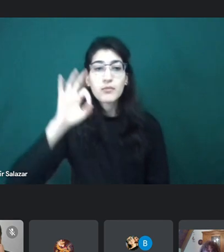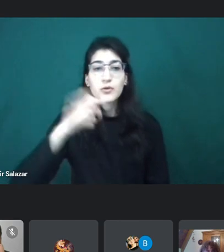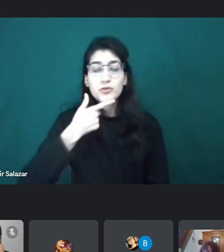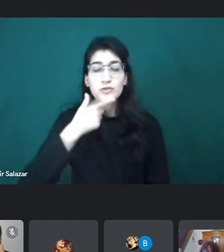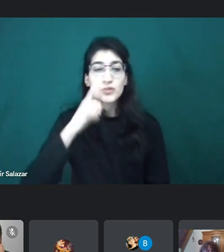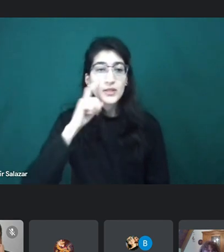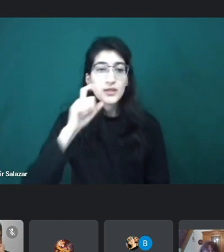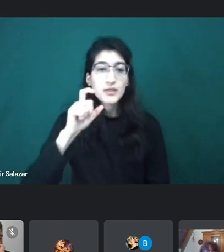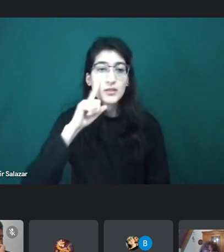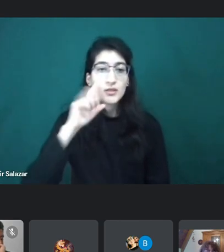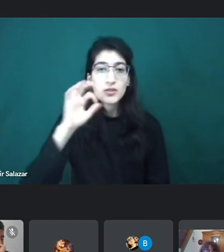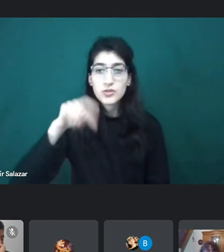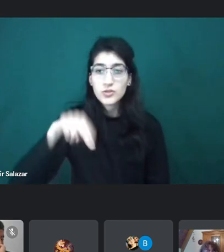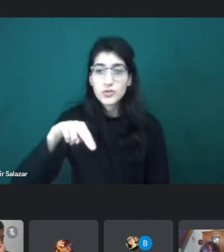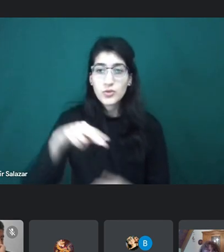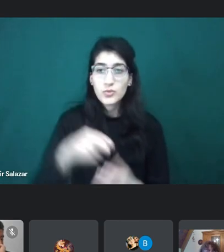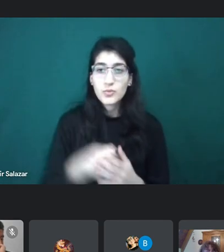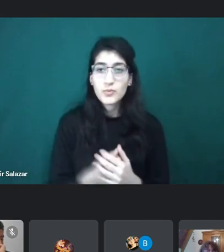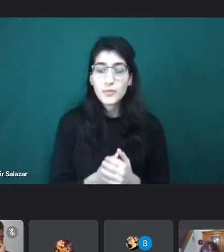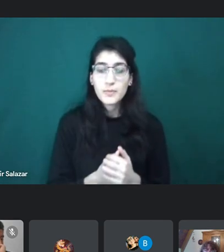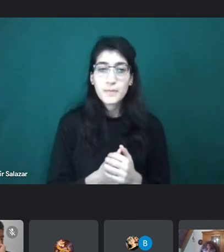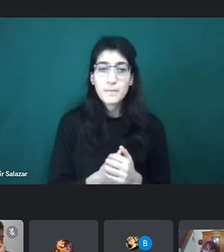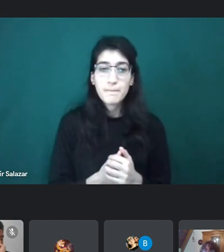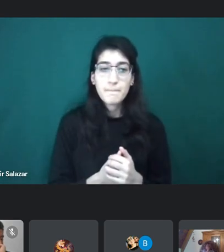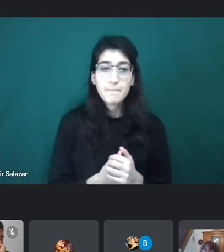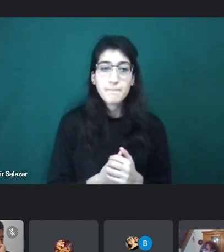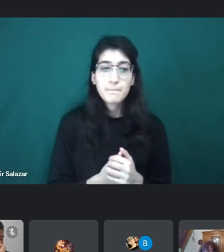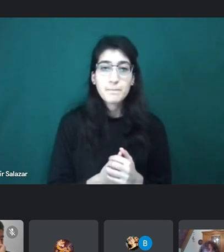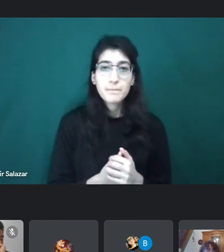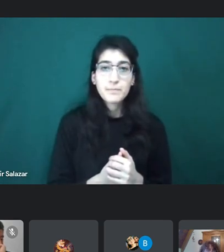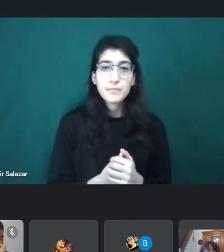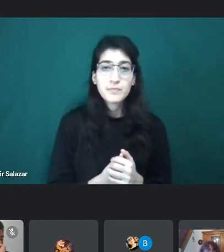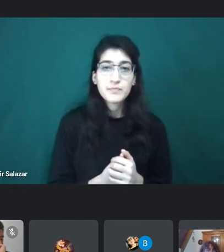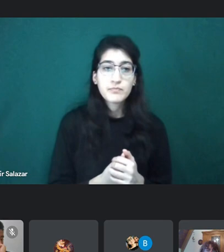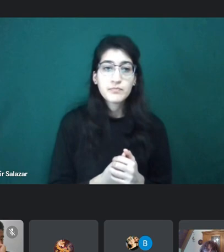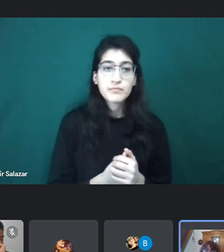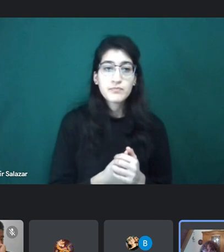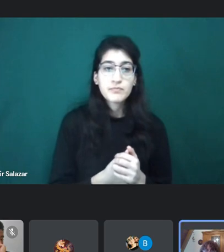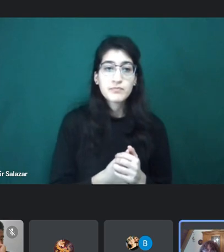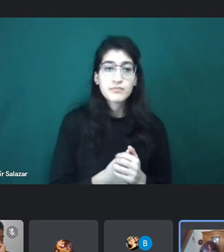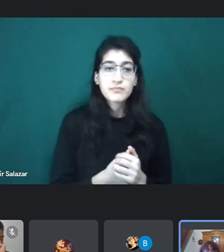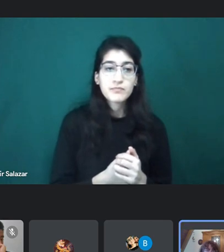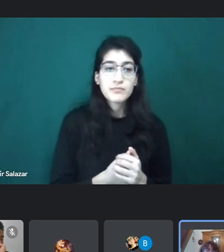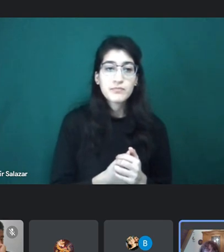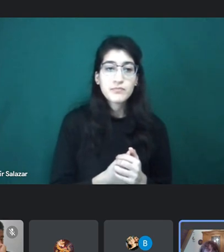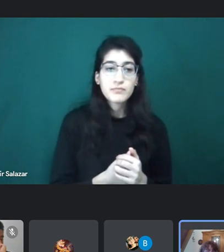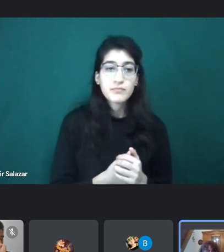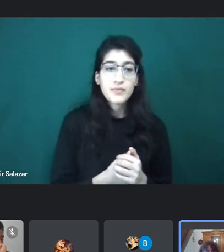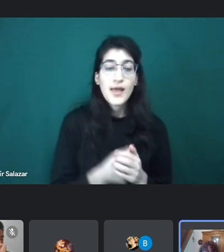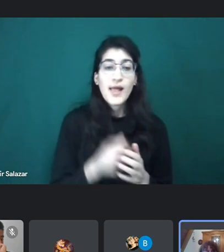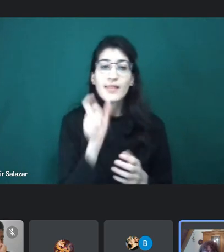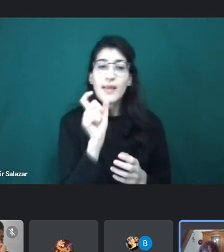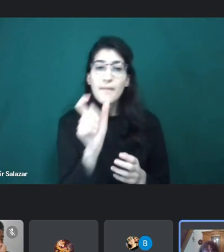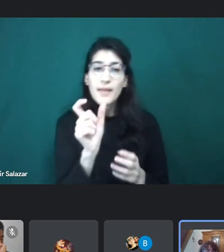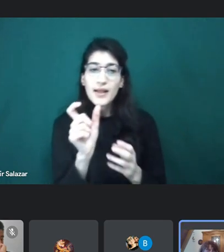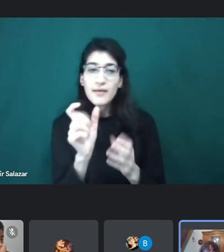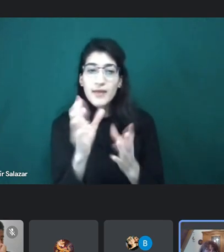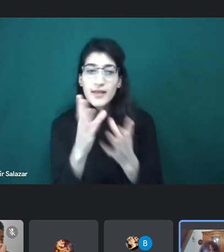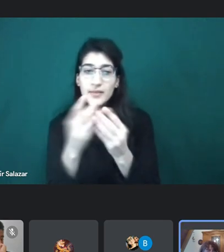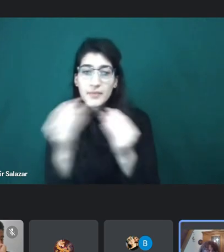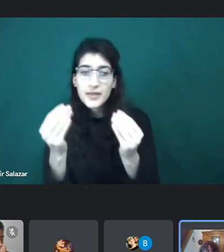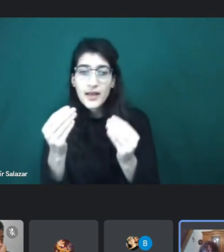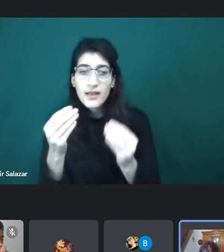Profe, ¿y entonces el anterior es un sustantivo? Sí, sí, los terminados en ship son sustantivos. Sí.